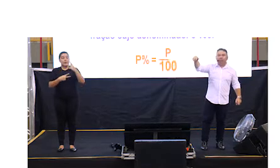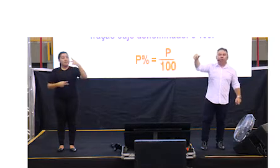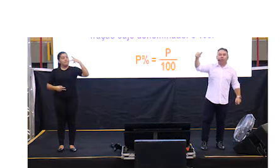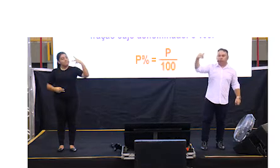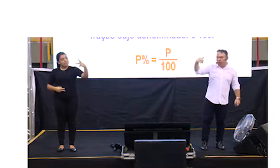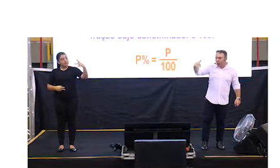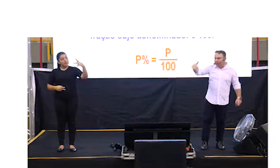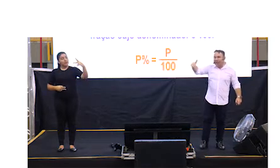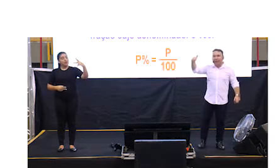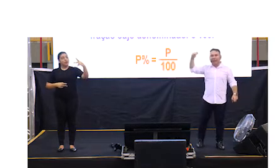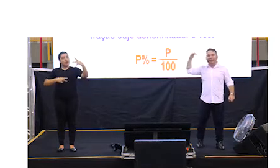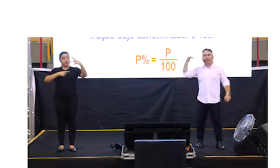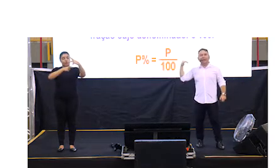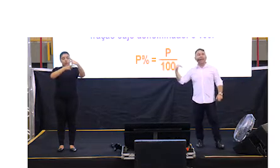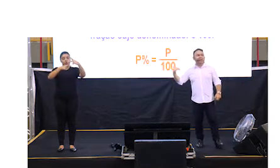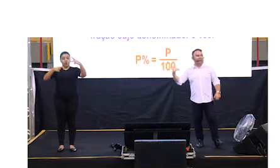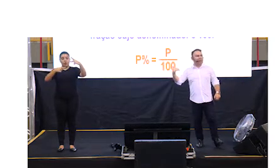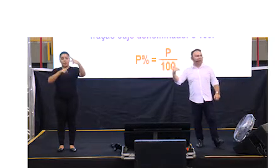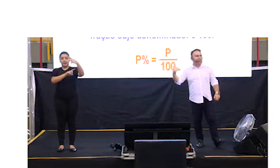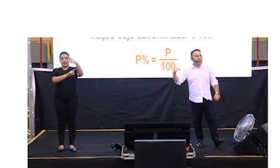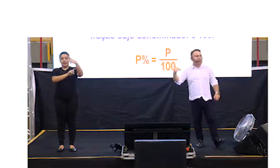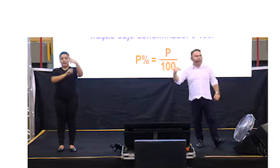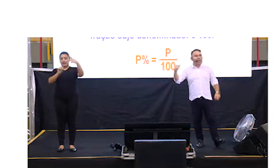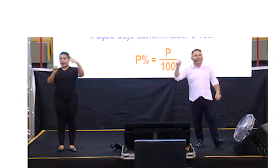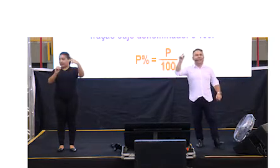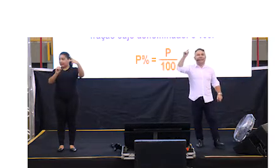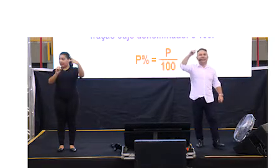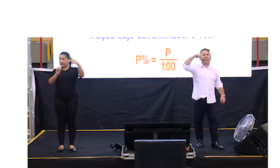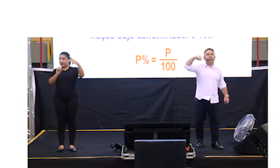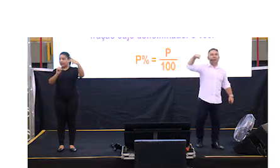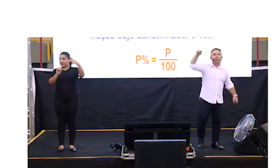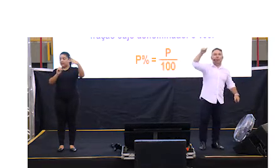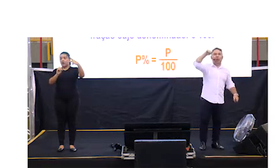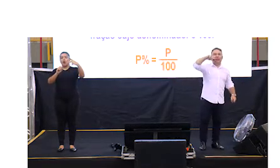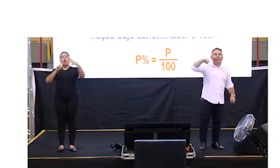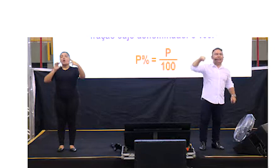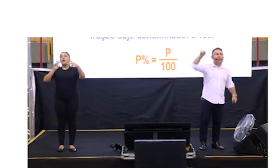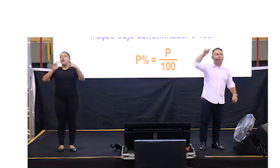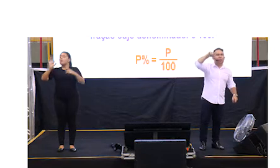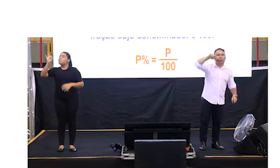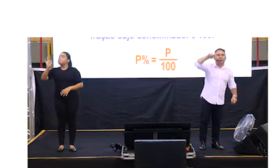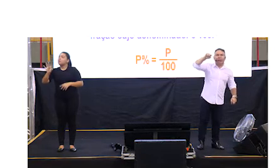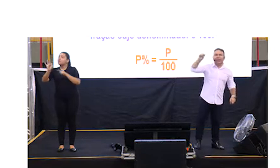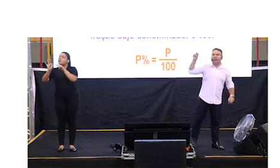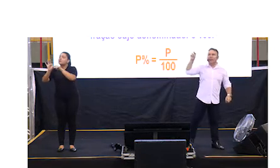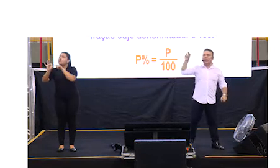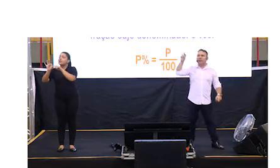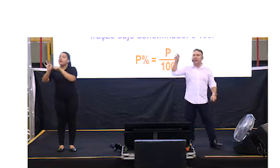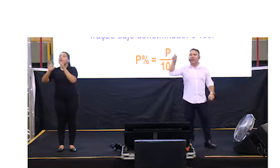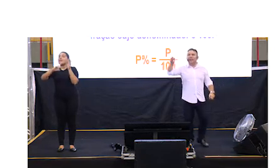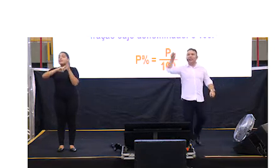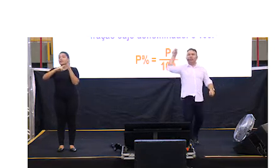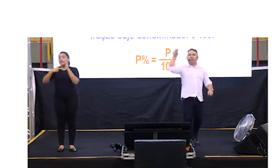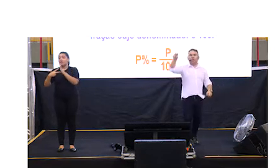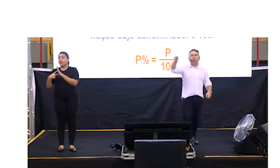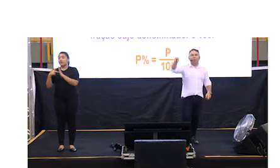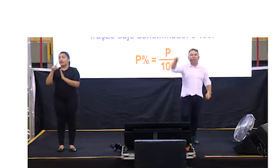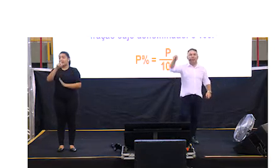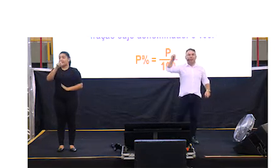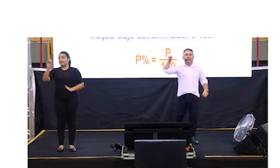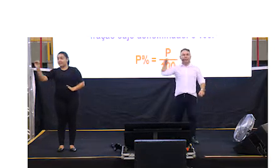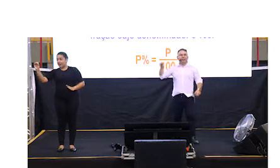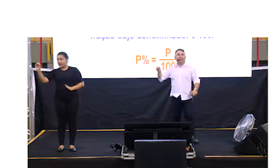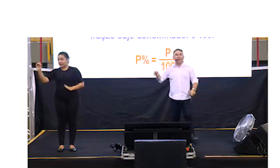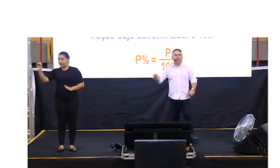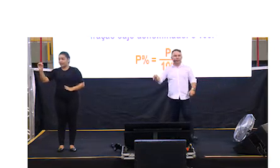P sobre 100. Esse símbolo de porcento, ele significa